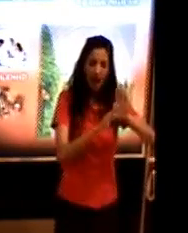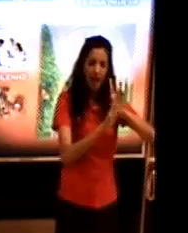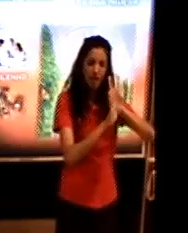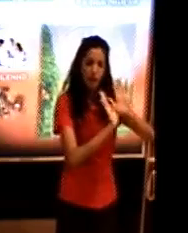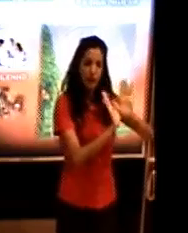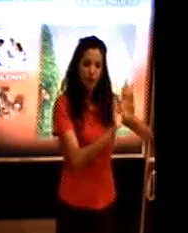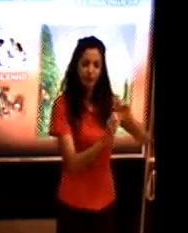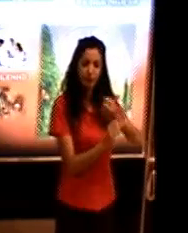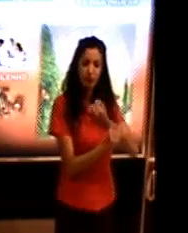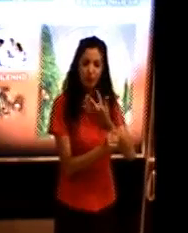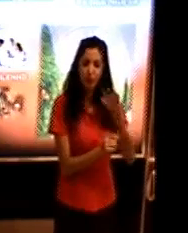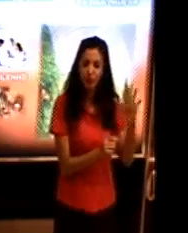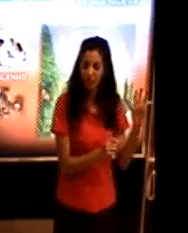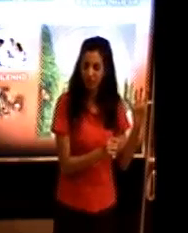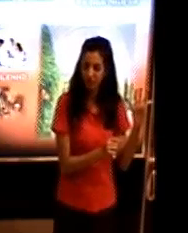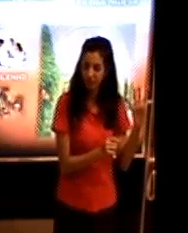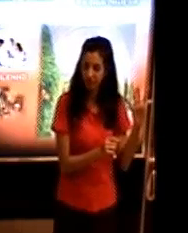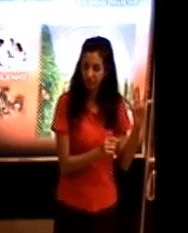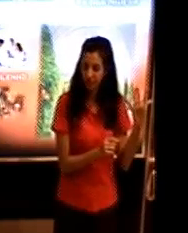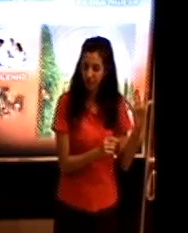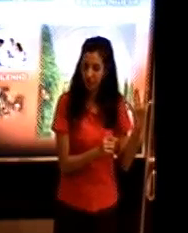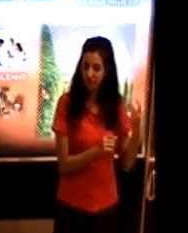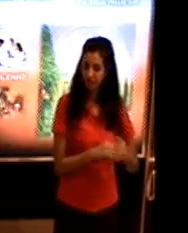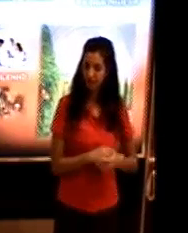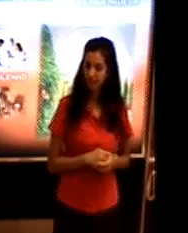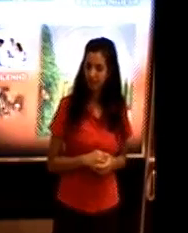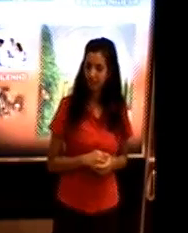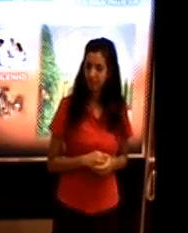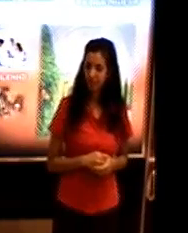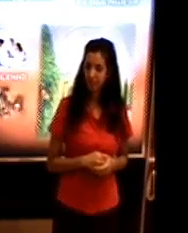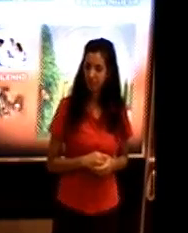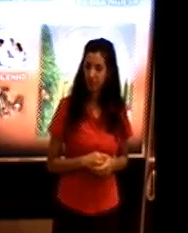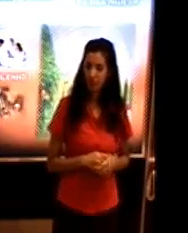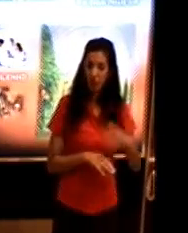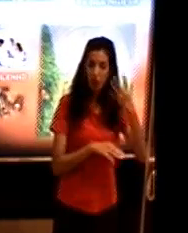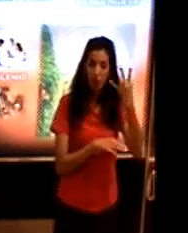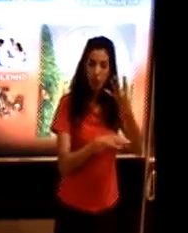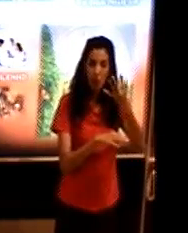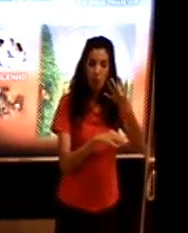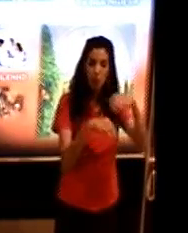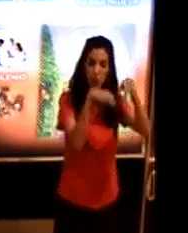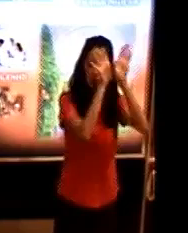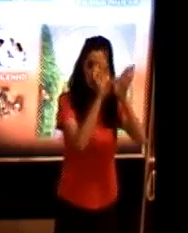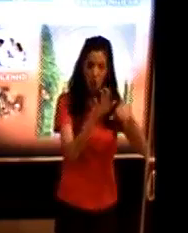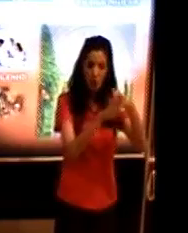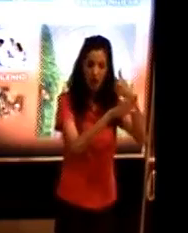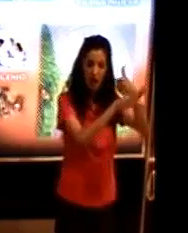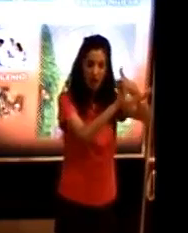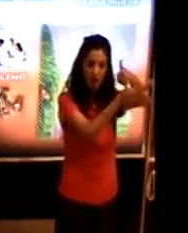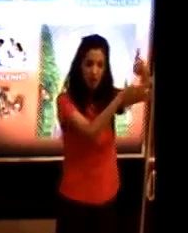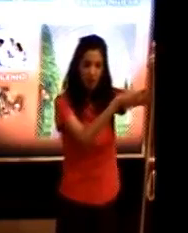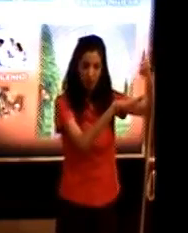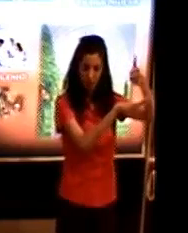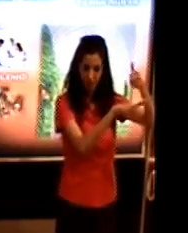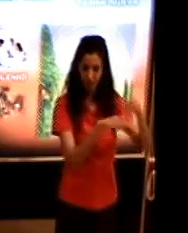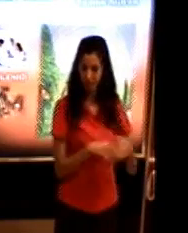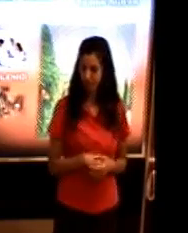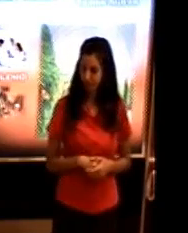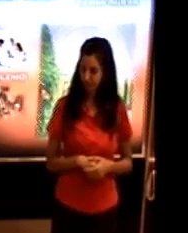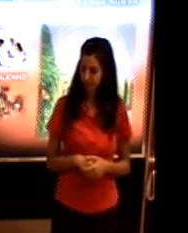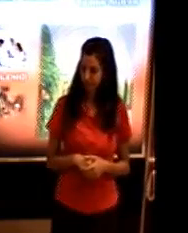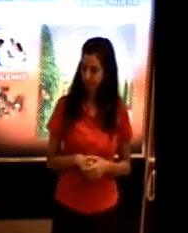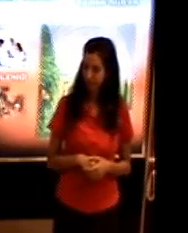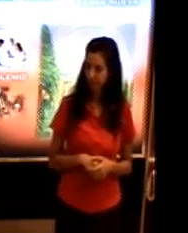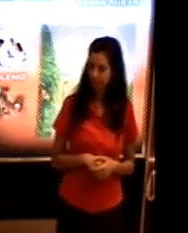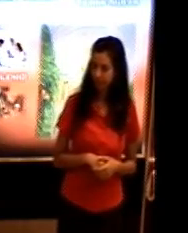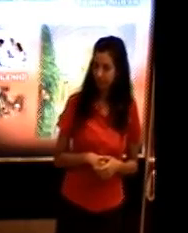para sostener la ira divina? ¿Cuántos? Cuatro ángeles, dice aquí la palabra de Dios. ¿Por qué hace